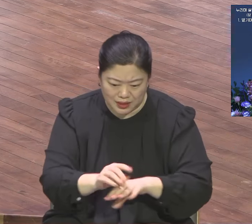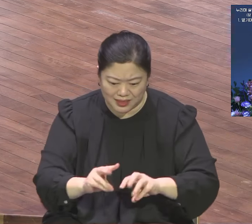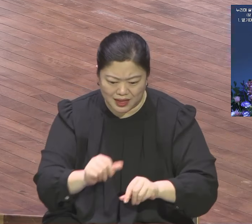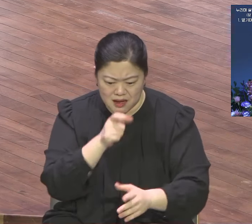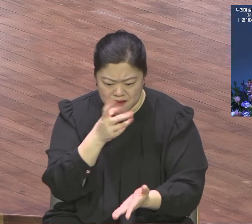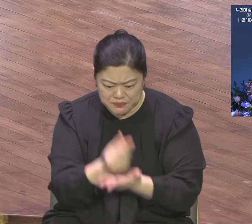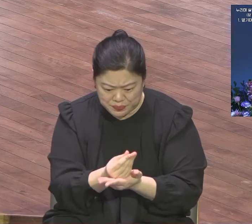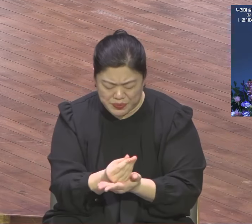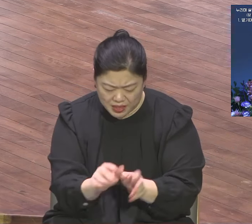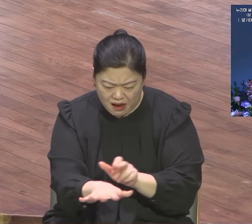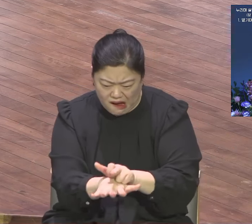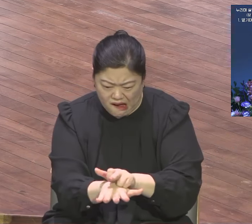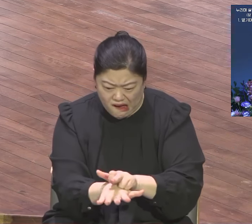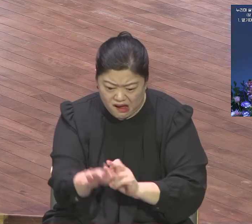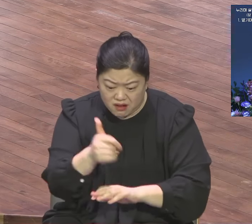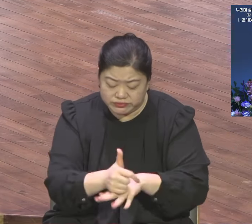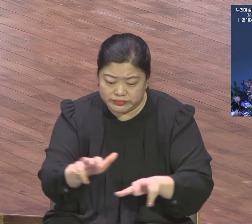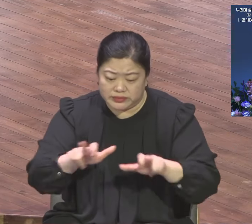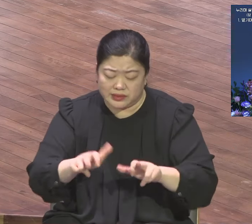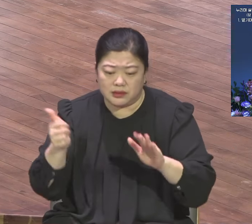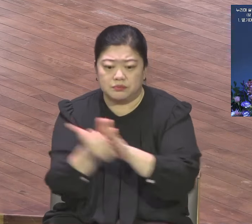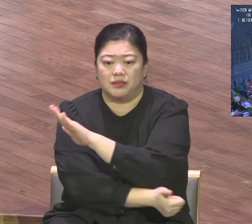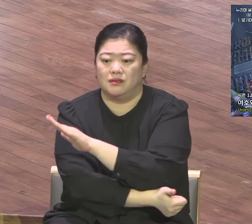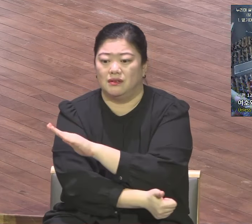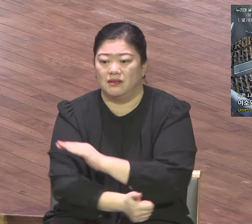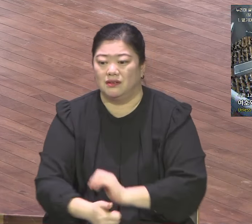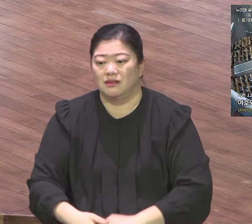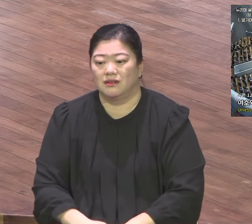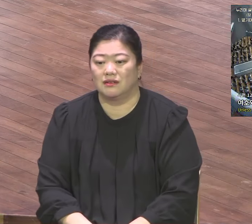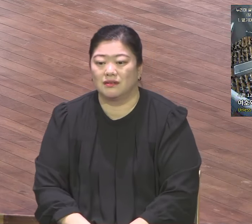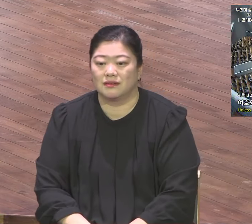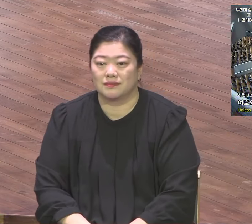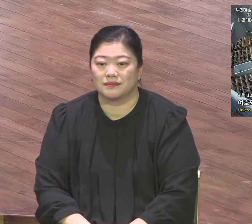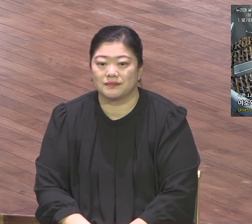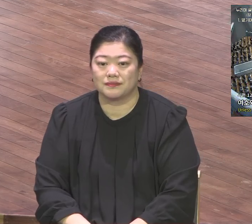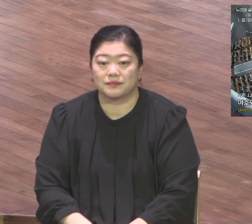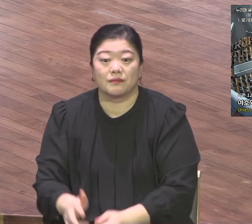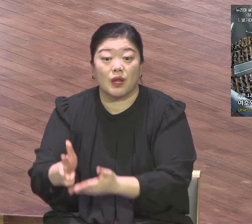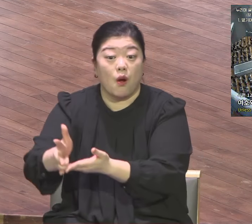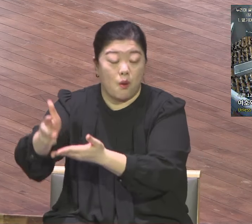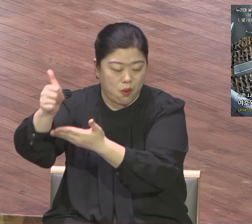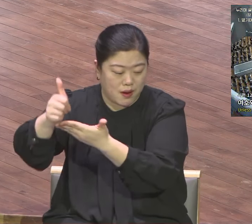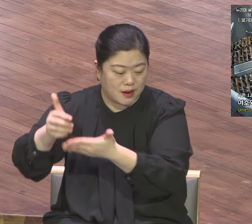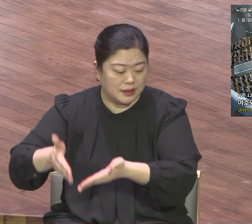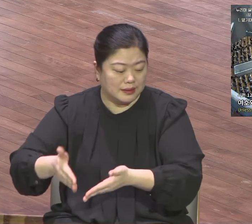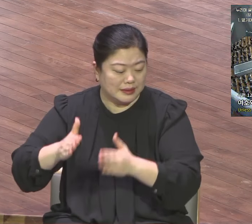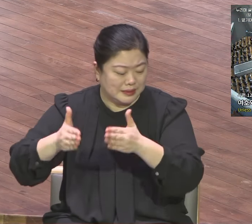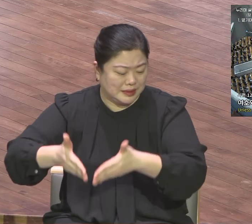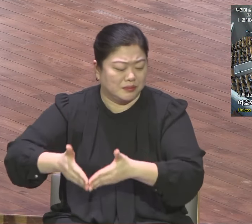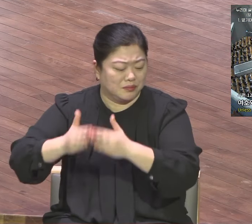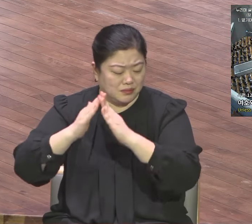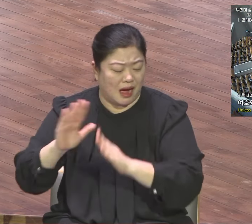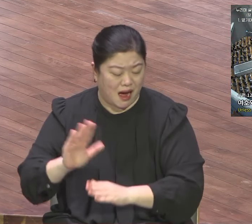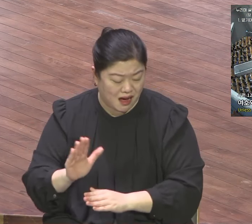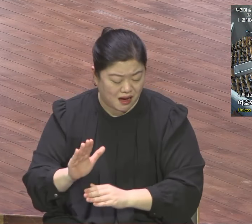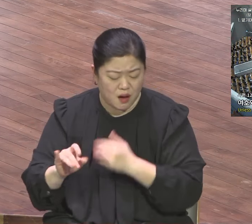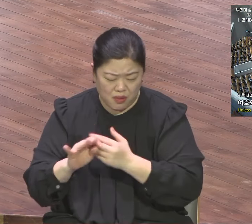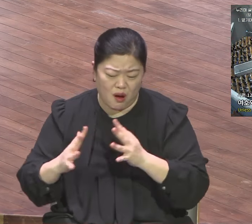127편 1절에 솔로몬이 이렇게 고백합니다. 여호와께서 집을 세우지 아니하시면 세우는 자의 수고가